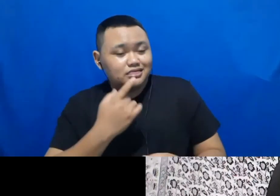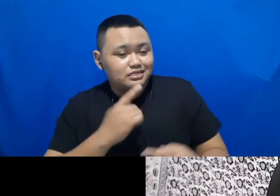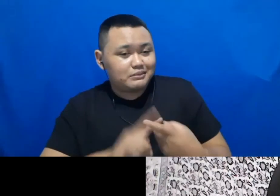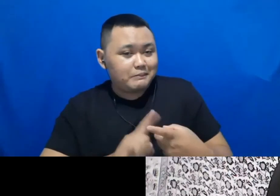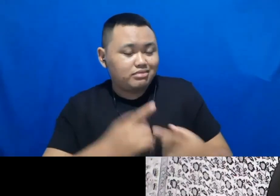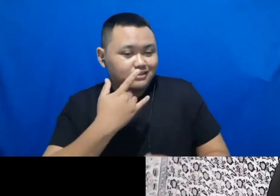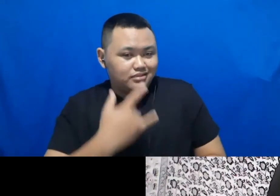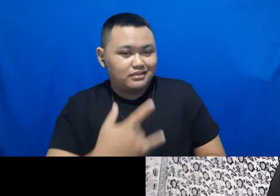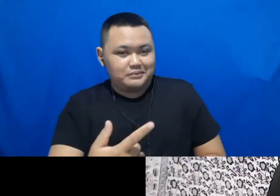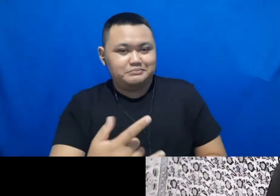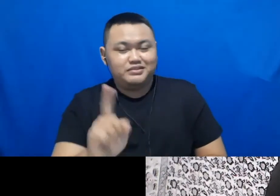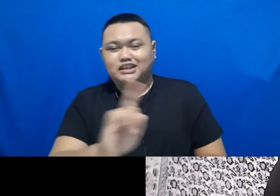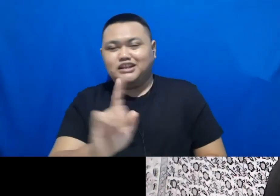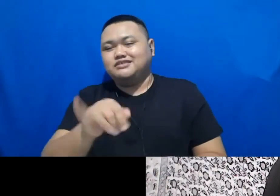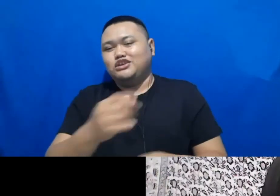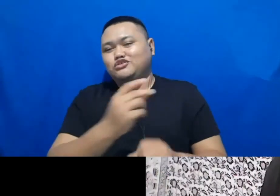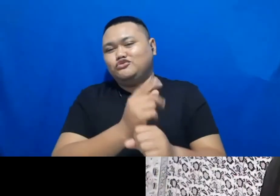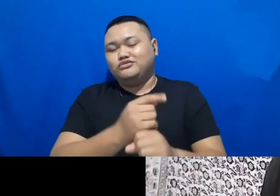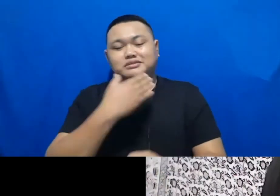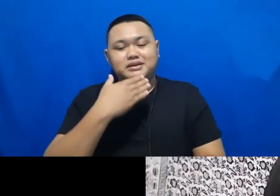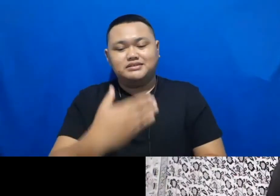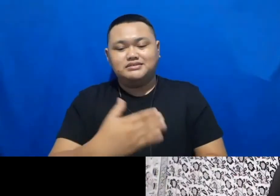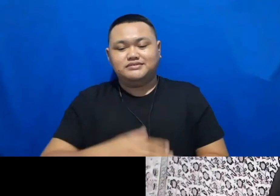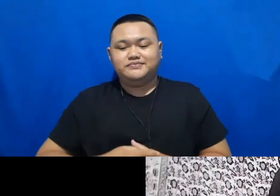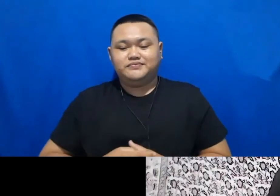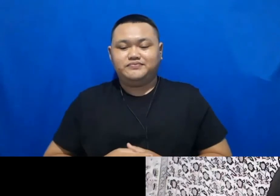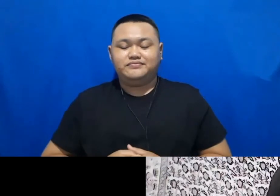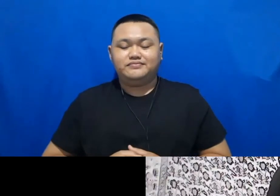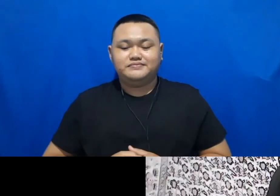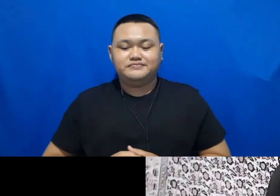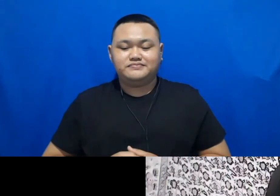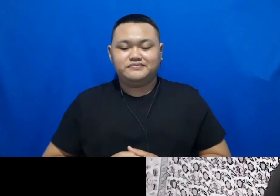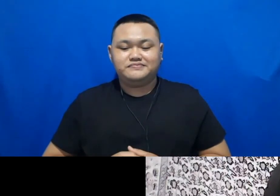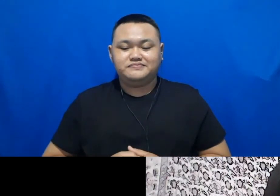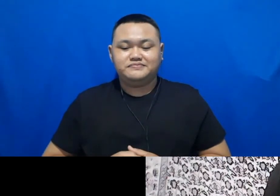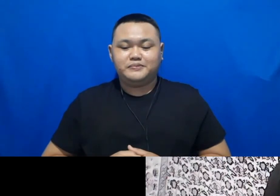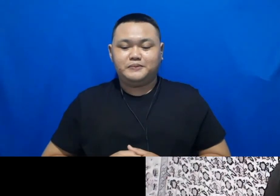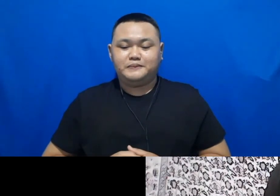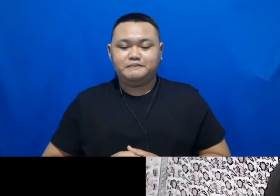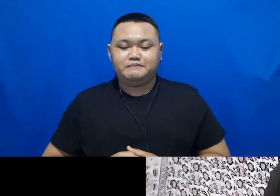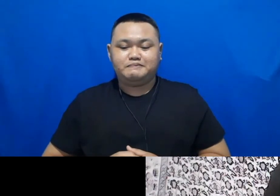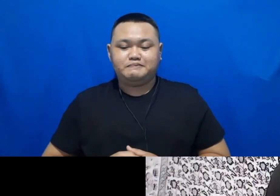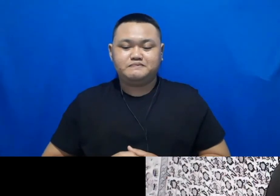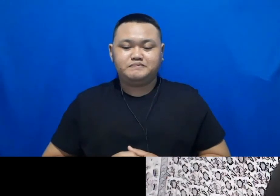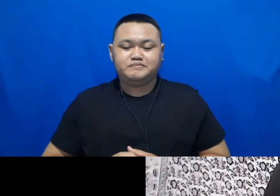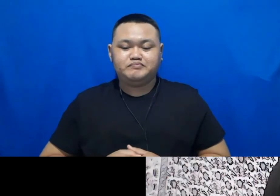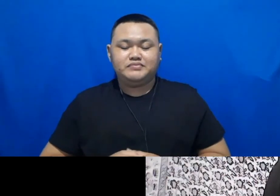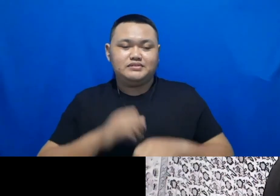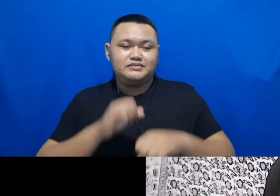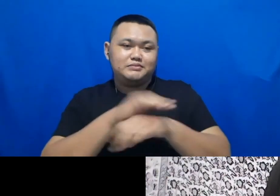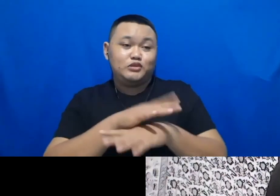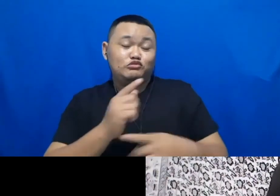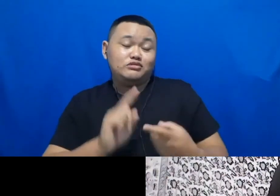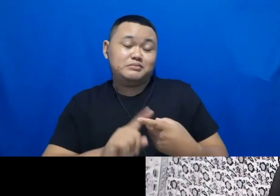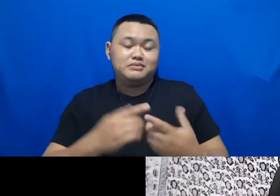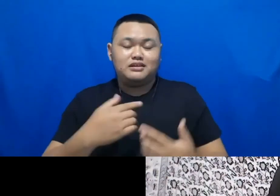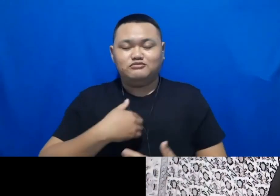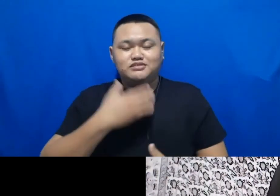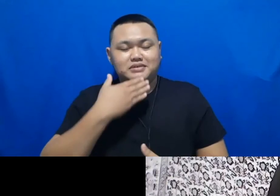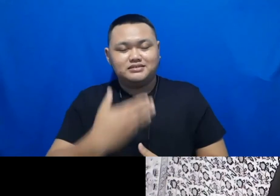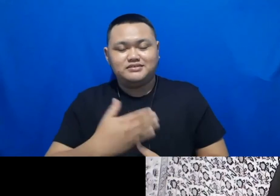masyarakat, kemudian harapan orang-orang di sekitar kepada laki-laki juga kemudian menjadi tidak realistis dan tidak responsif